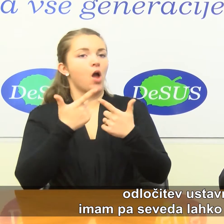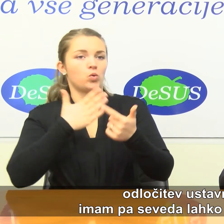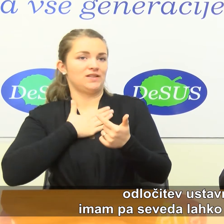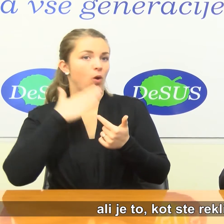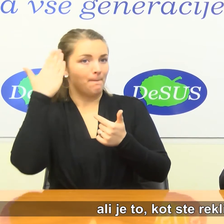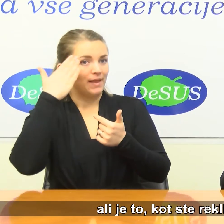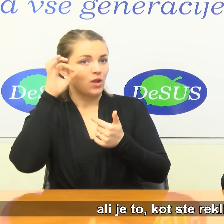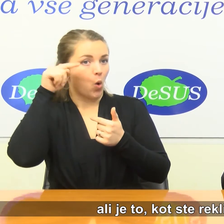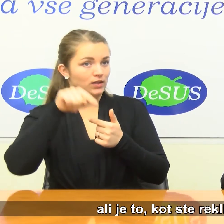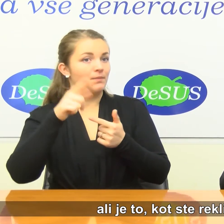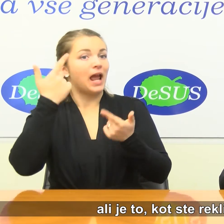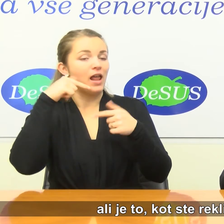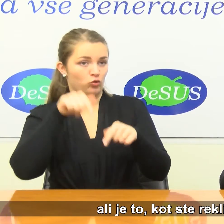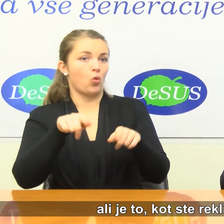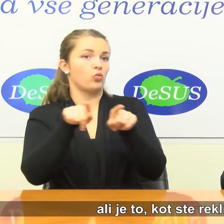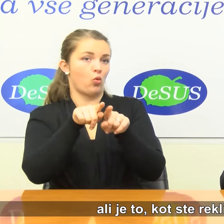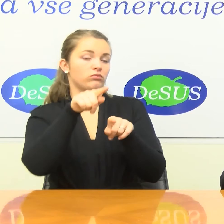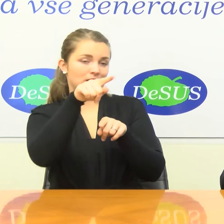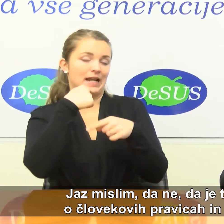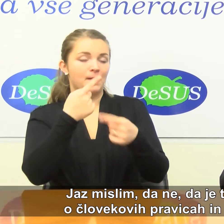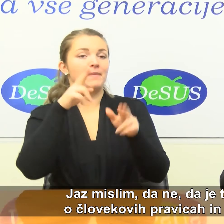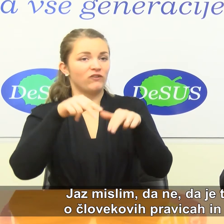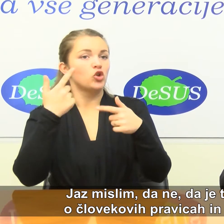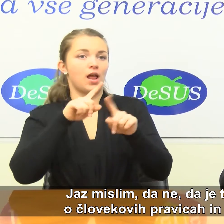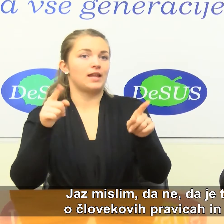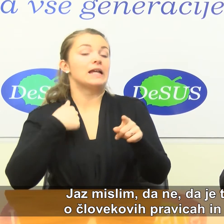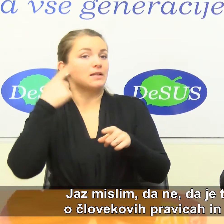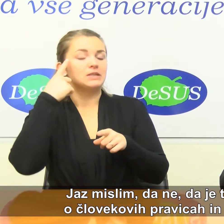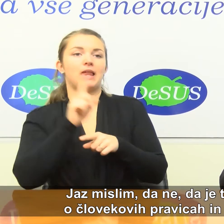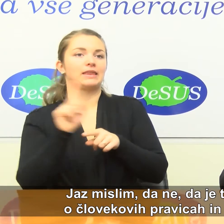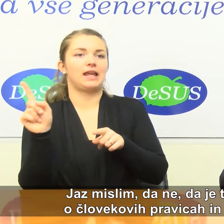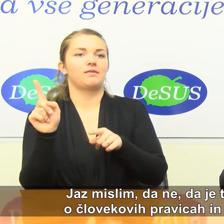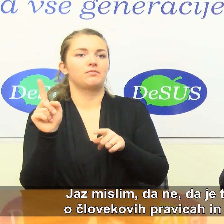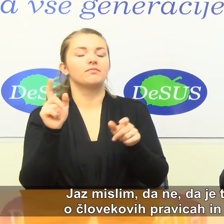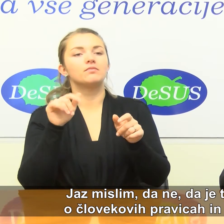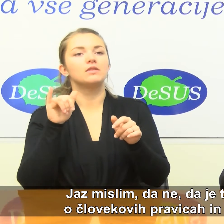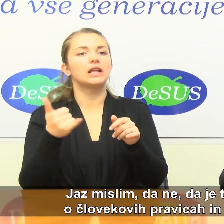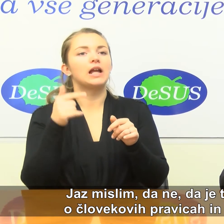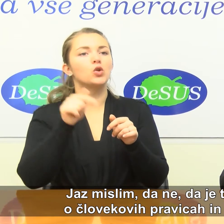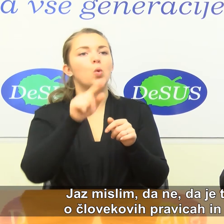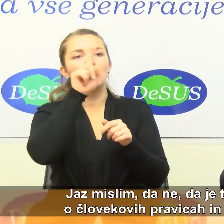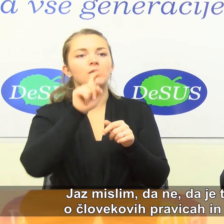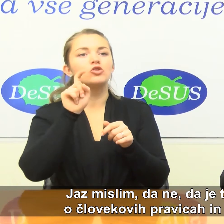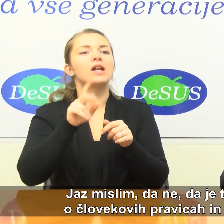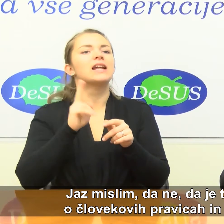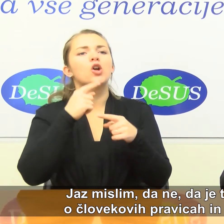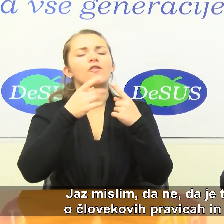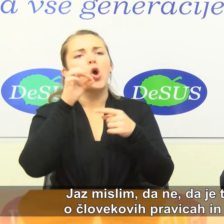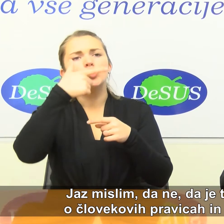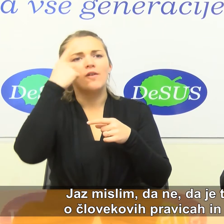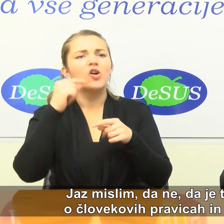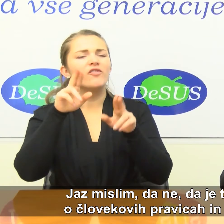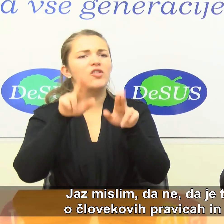svoje mnenje o tem, ali je to, kot ste rekli, pravično ali ne. Jaz mislim, da ne, da je to vprašanje, ki govori o